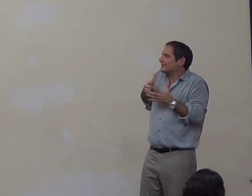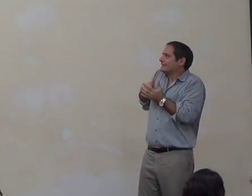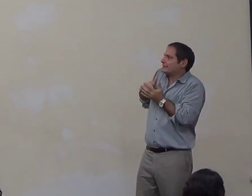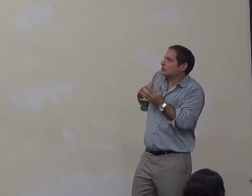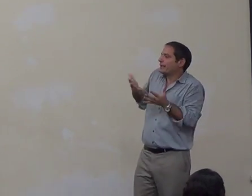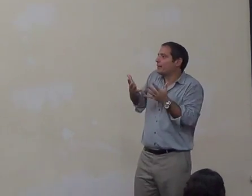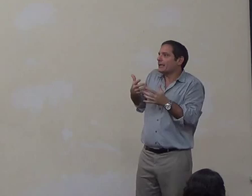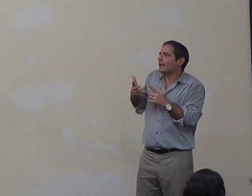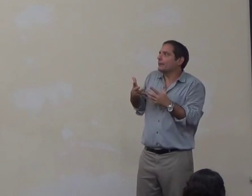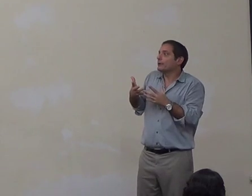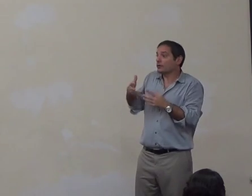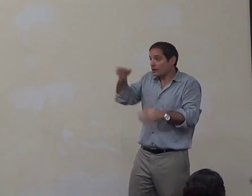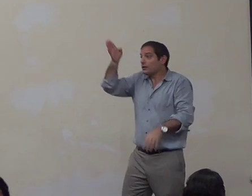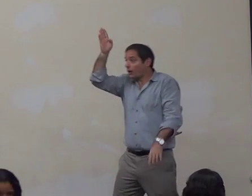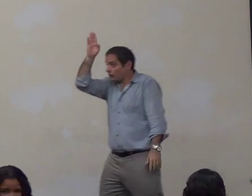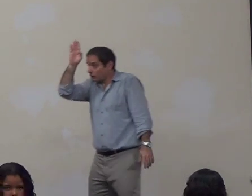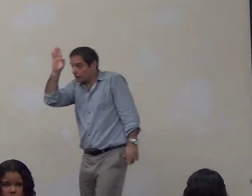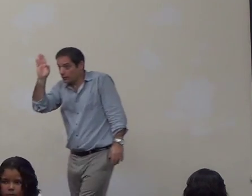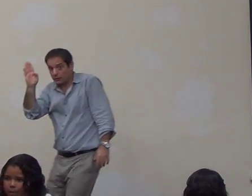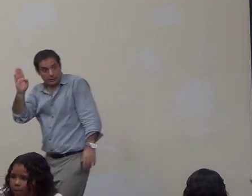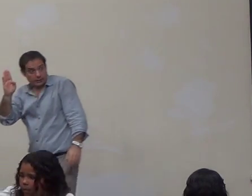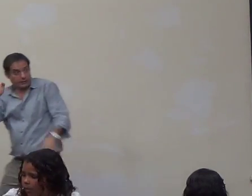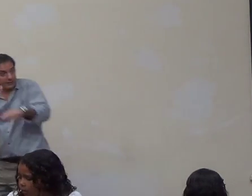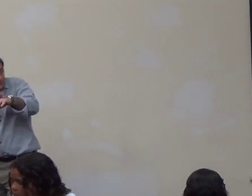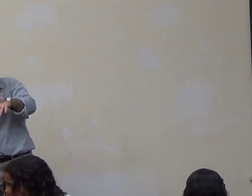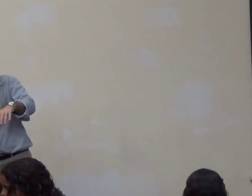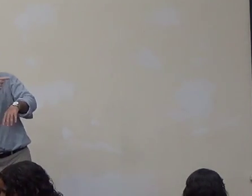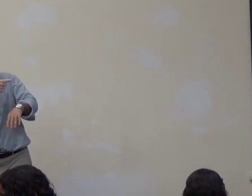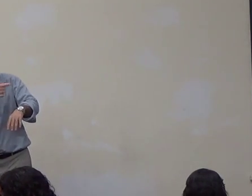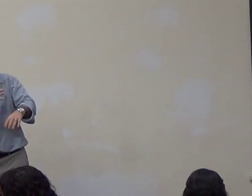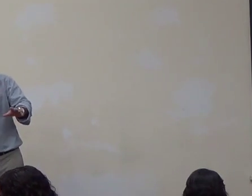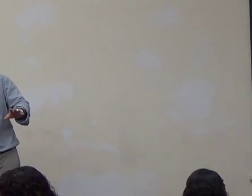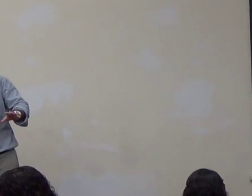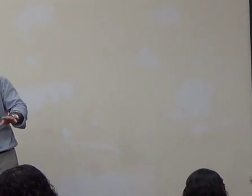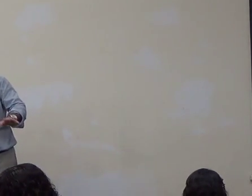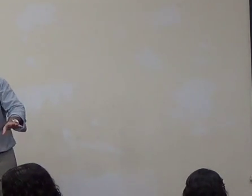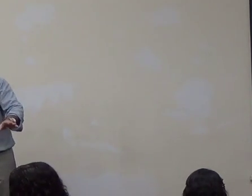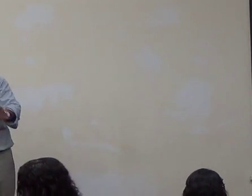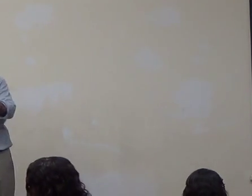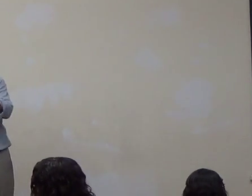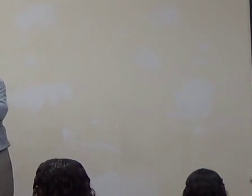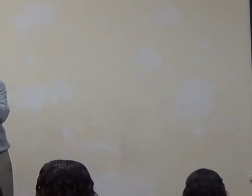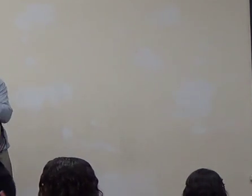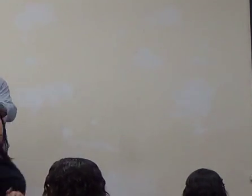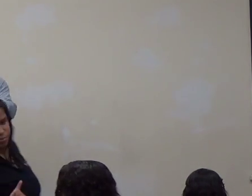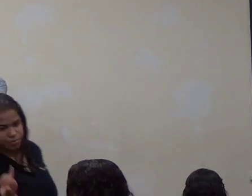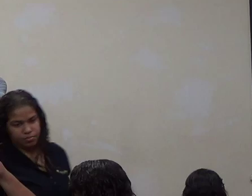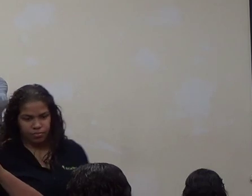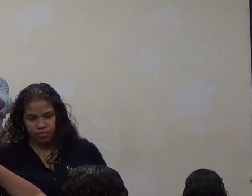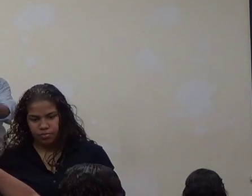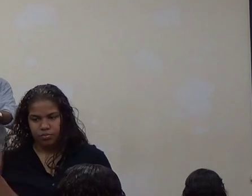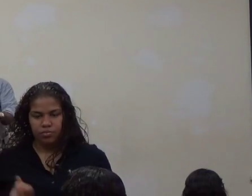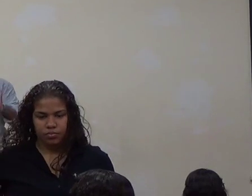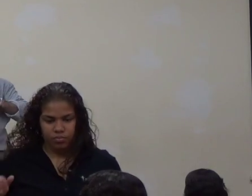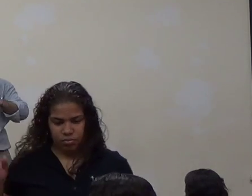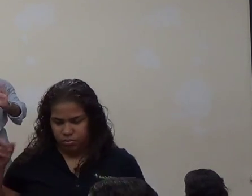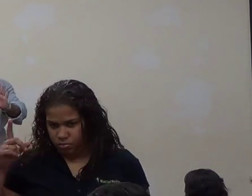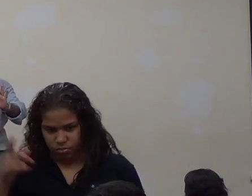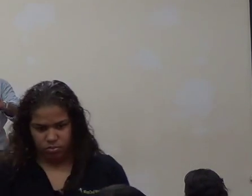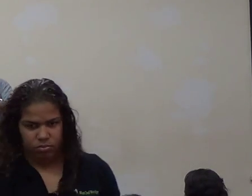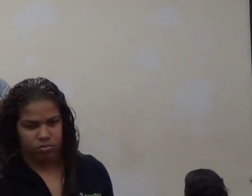yo soy débil. Entonces Dios te llama y dice, ok, me vas a servir, tú vas a trabajar para